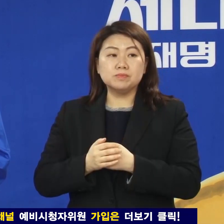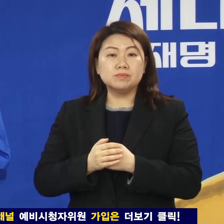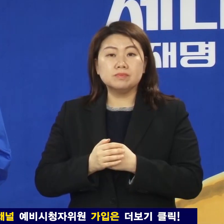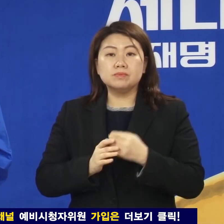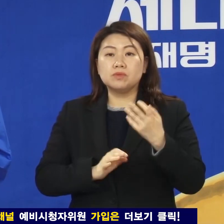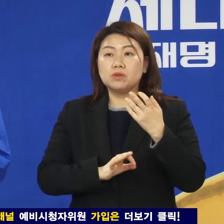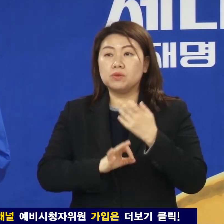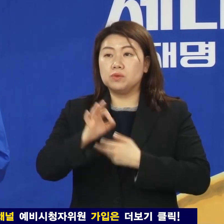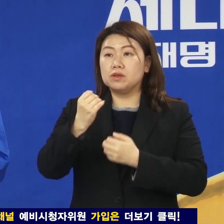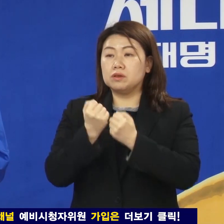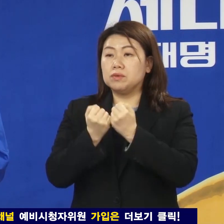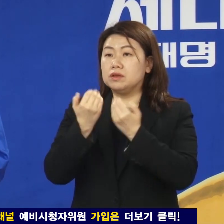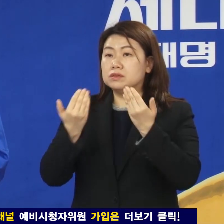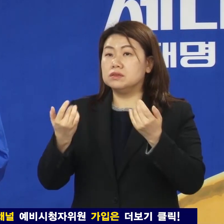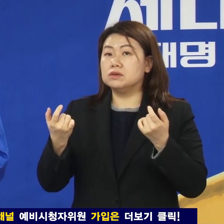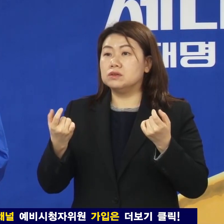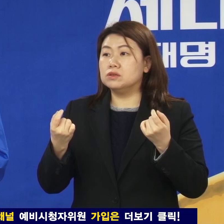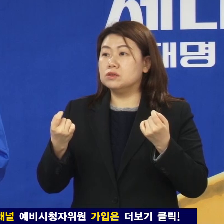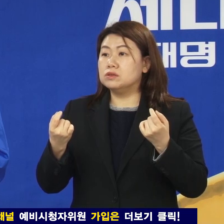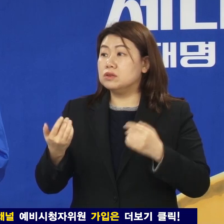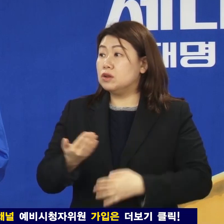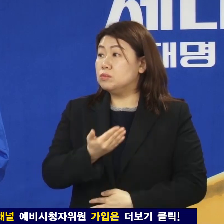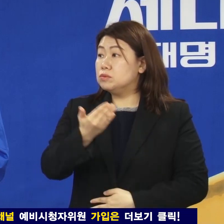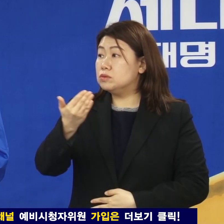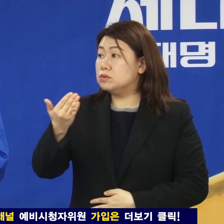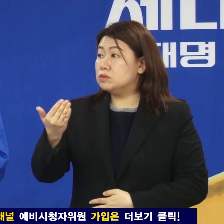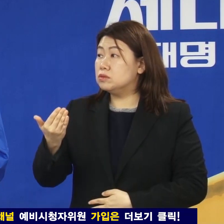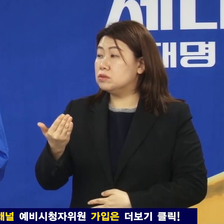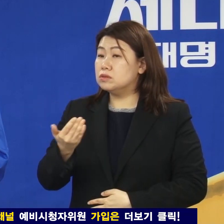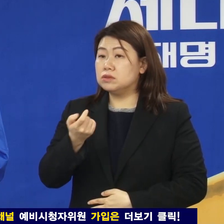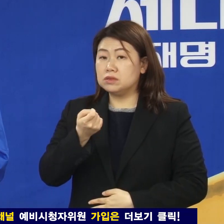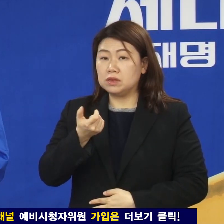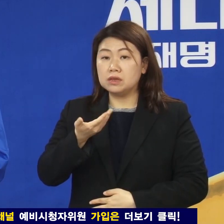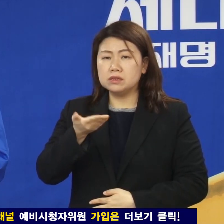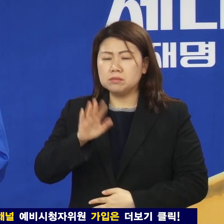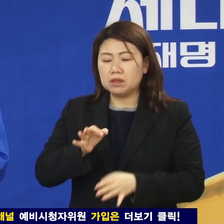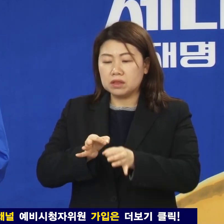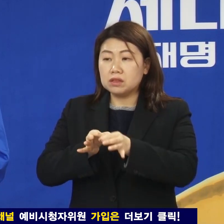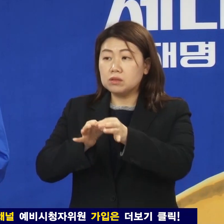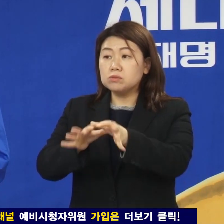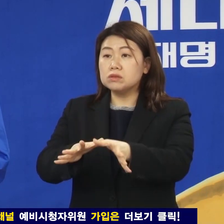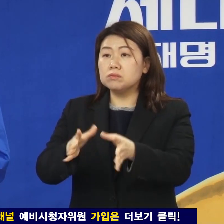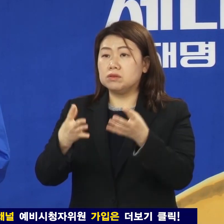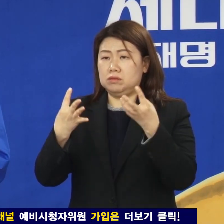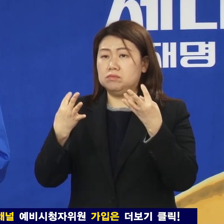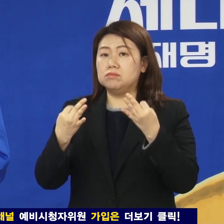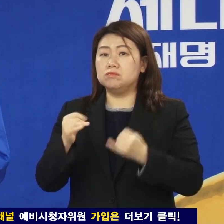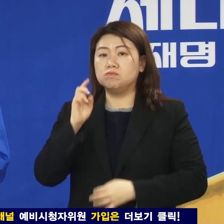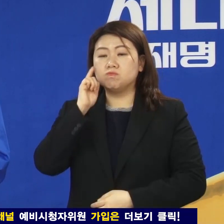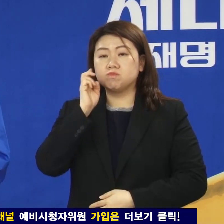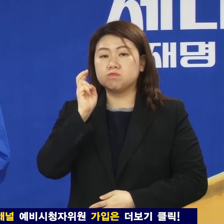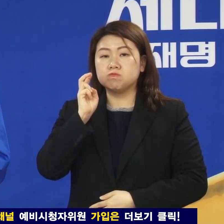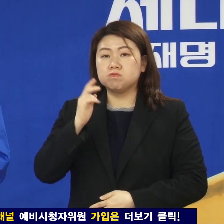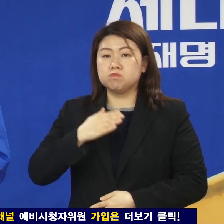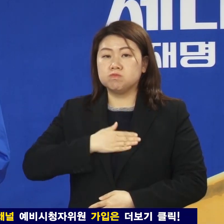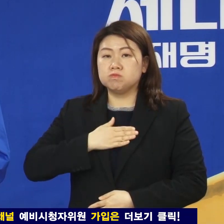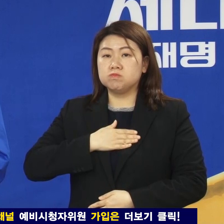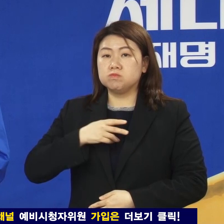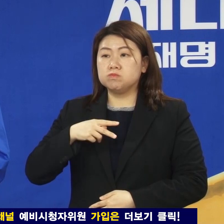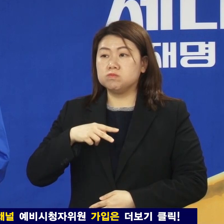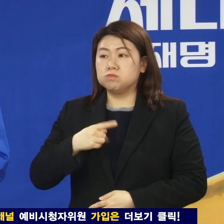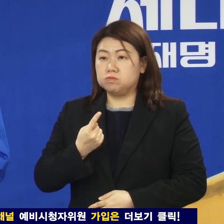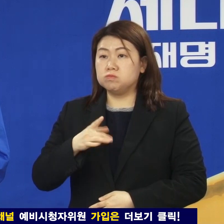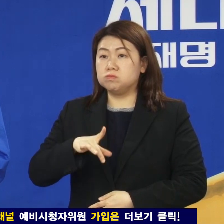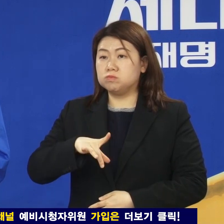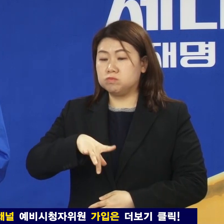잠깐 말씀 드렸습니다만 아마 여기에 힘 기자 분들도 소 얘기지만 주식투자 들 많이 하실겁니다 저도 첫